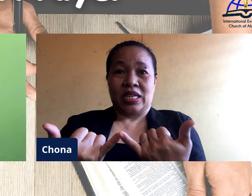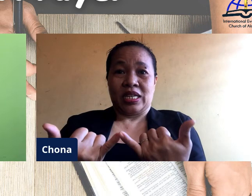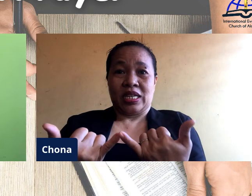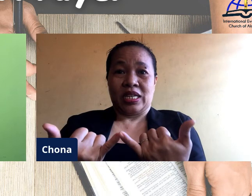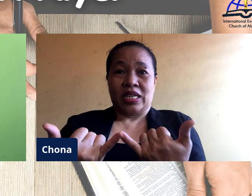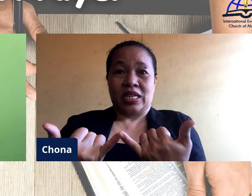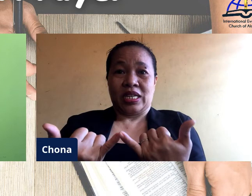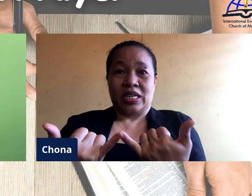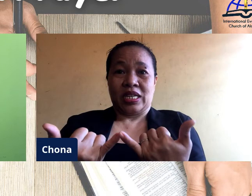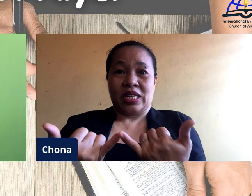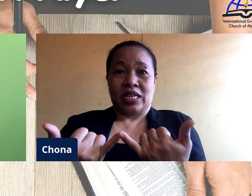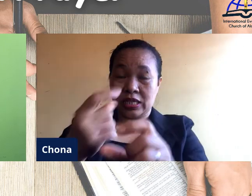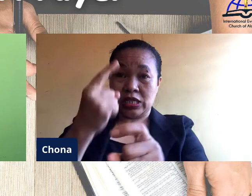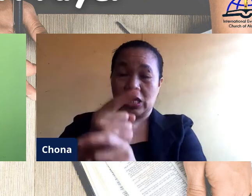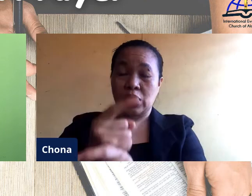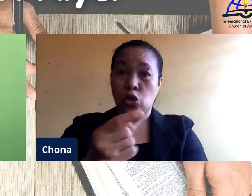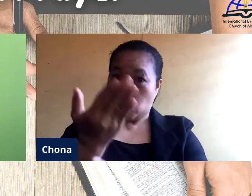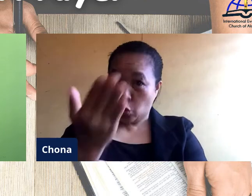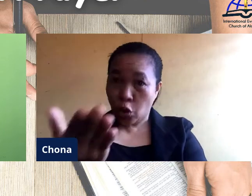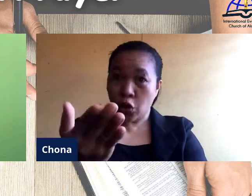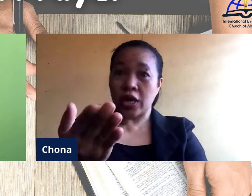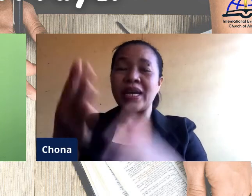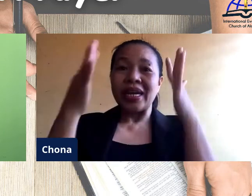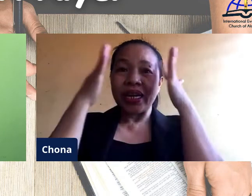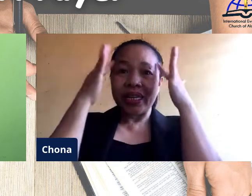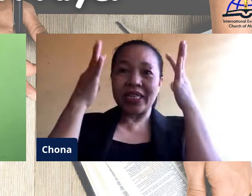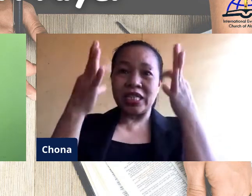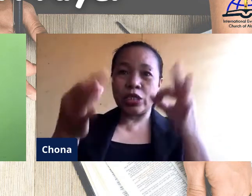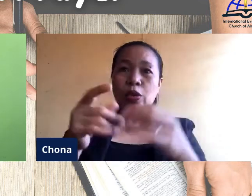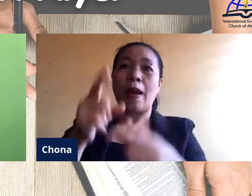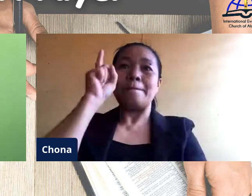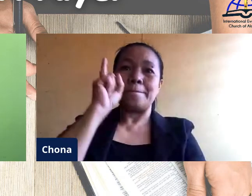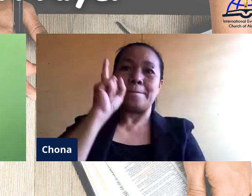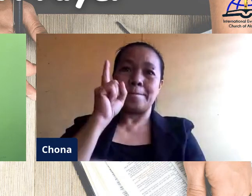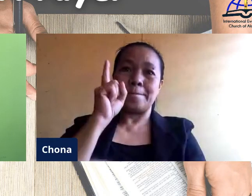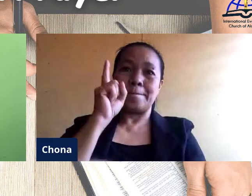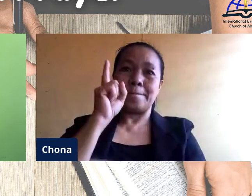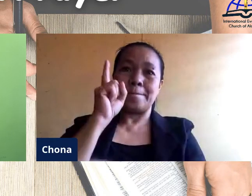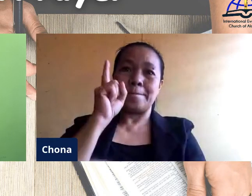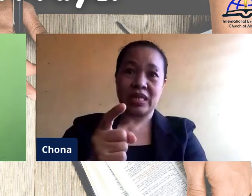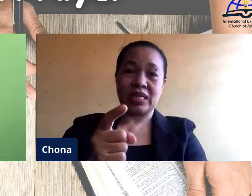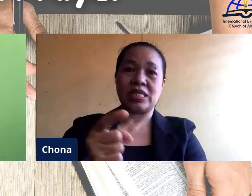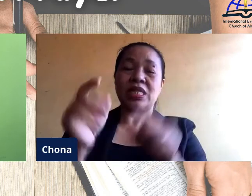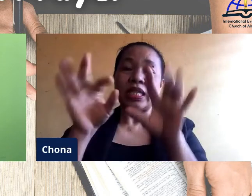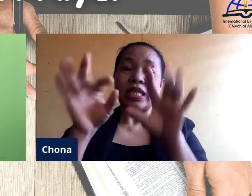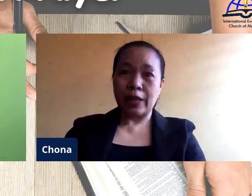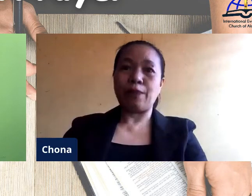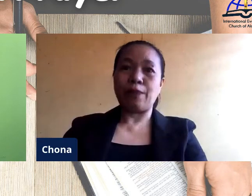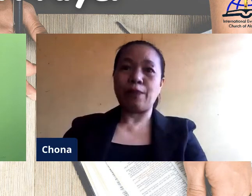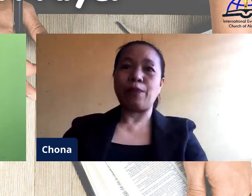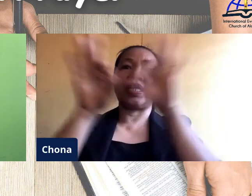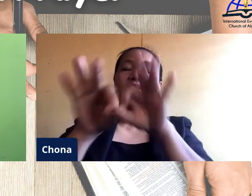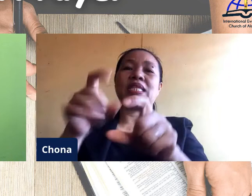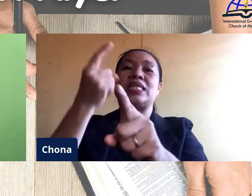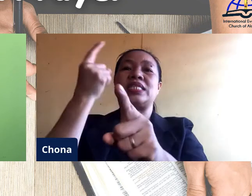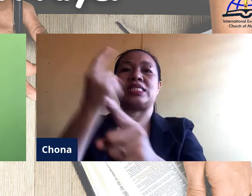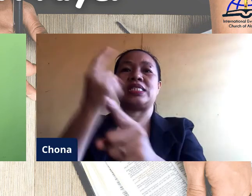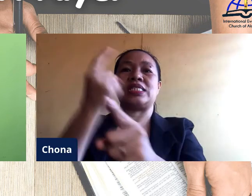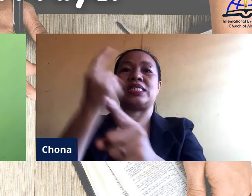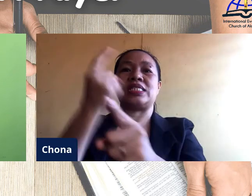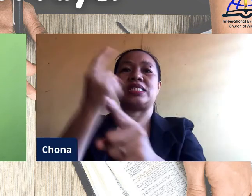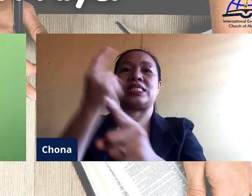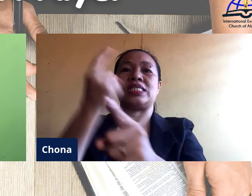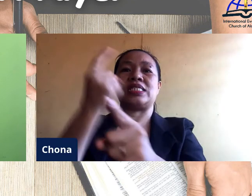future natin bilang mga anak ng Diyos. Yan po ang future ng Iglesia ng Panginoon. Yan po ang future, no, the bride